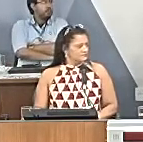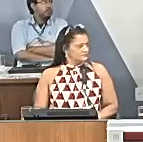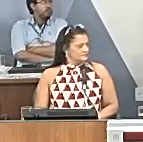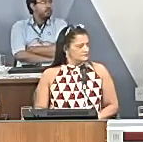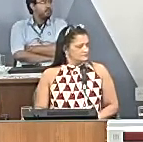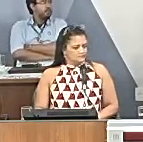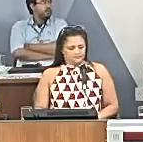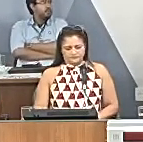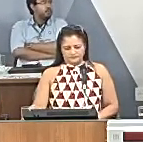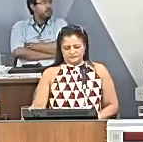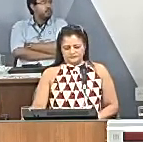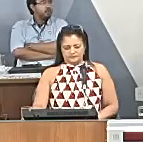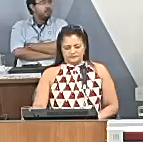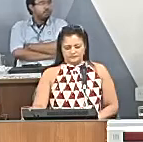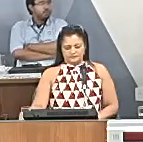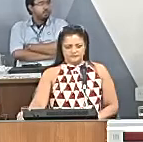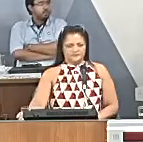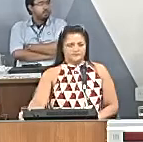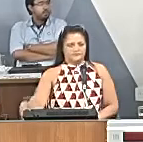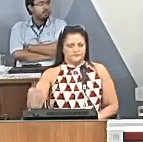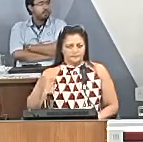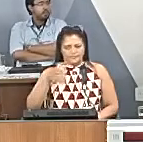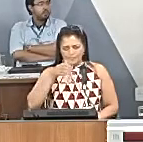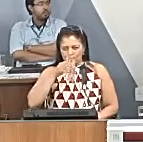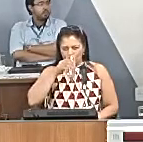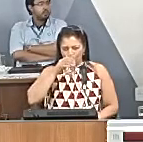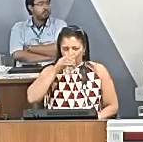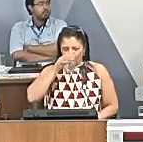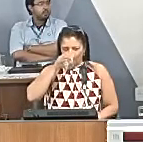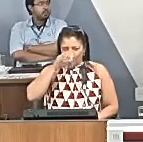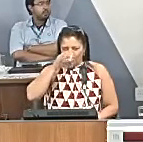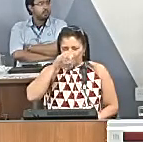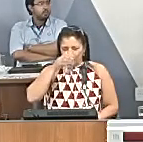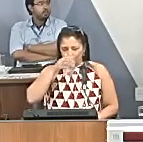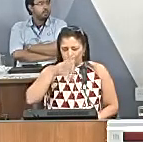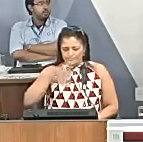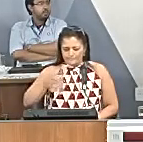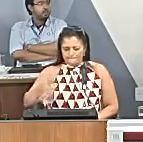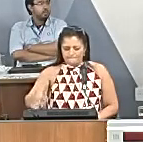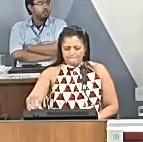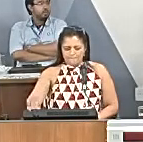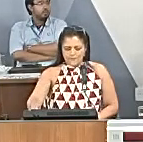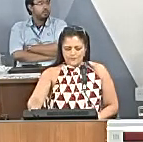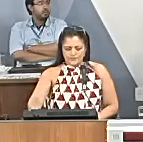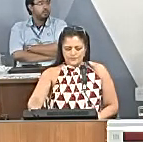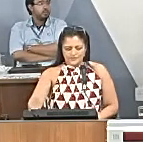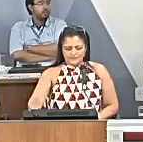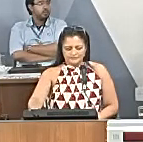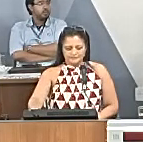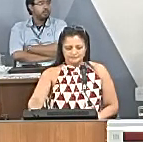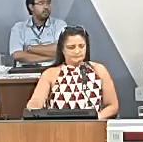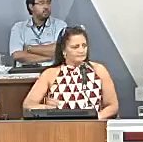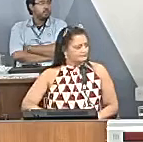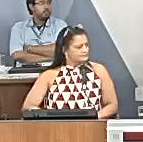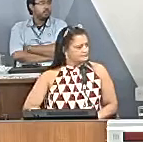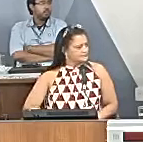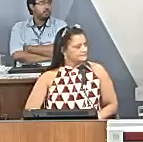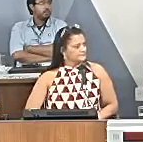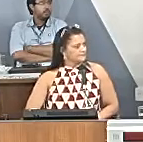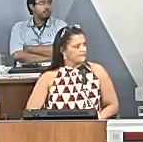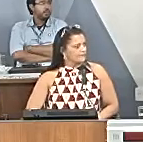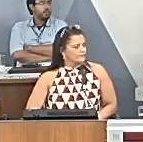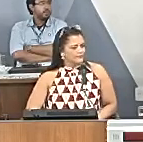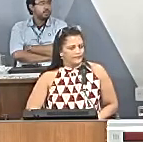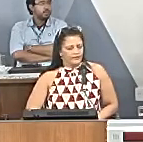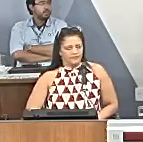necessidades deles então é tão se estamos trabalhando sim nesse nesse rumo neste